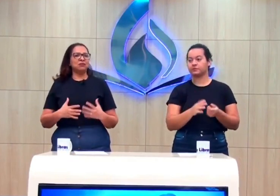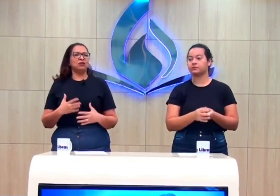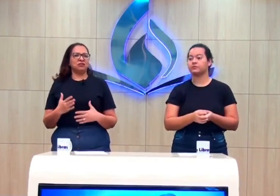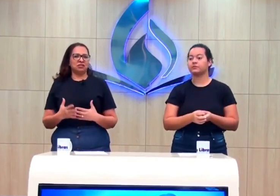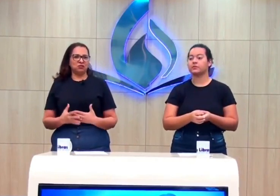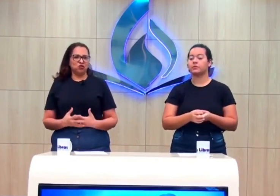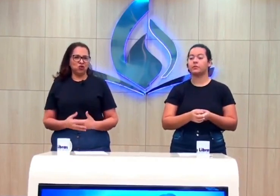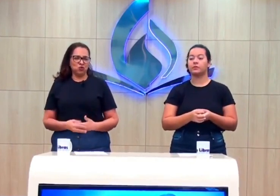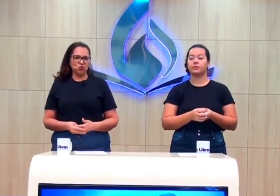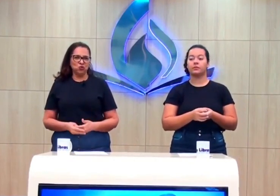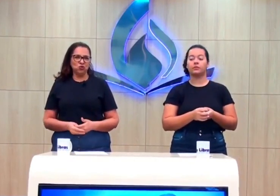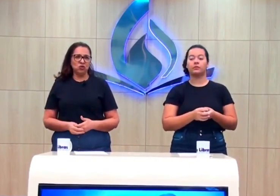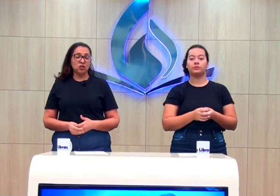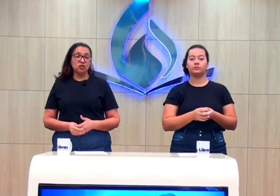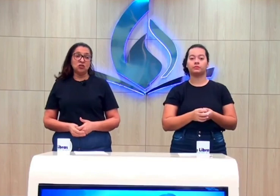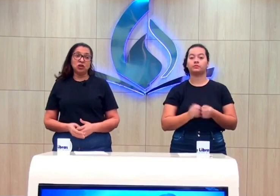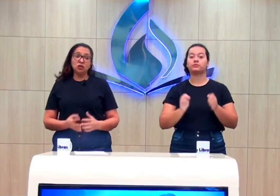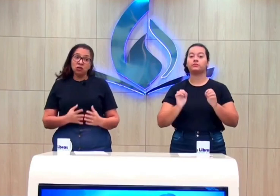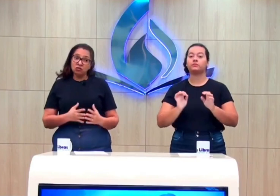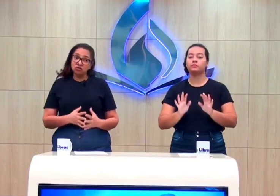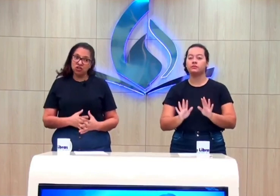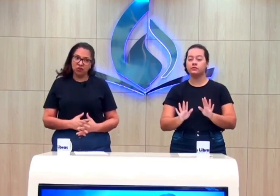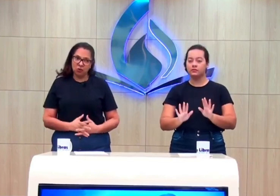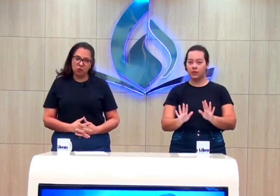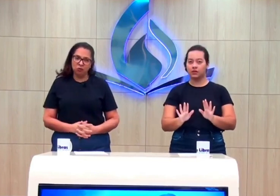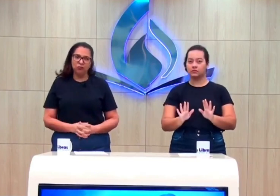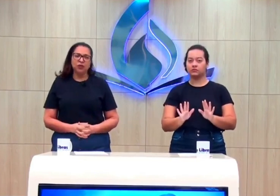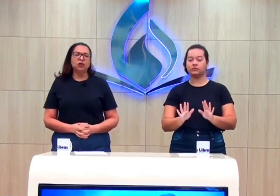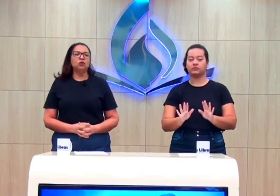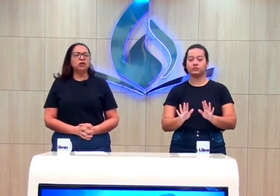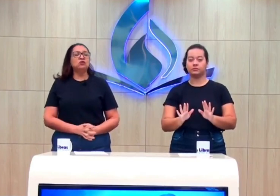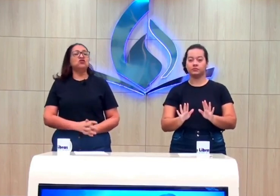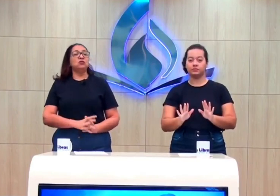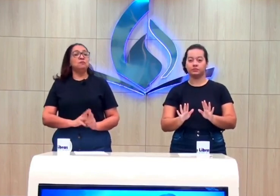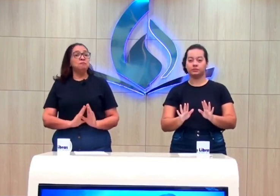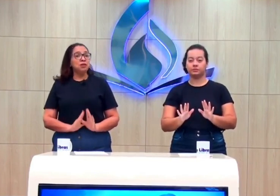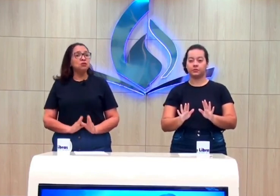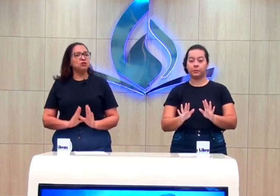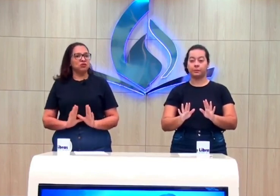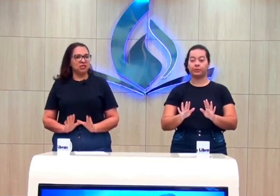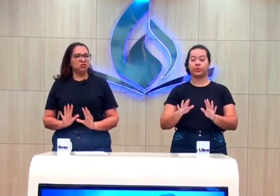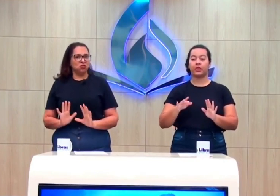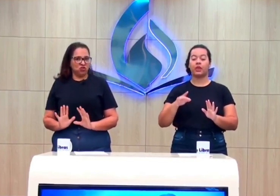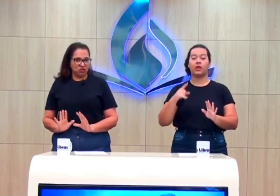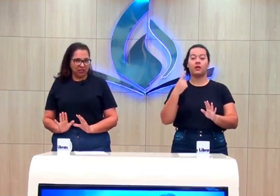com relação à educação de surdos. Só que quando chegou no ano de